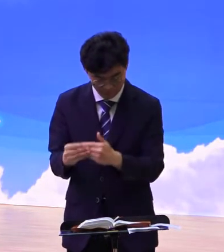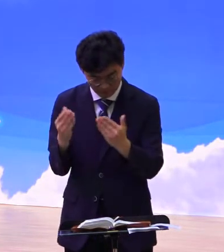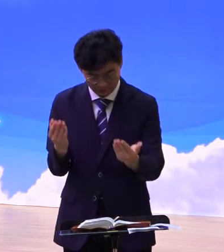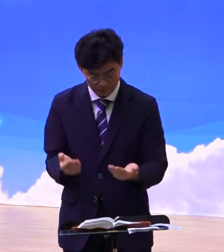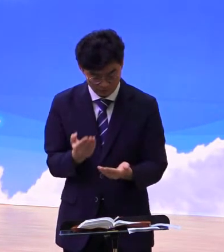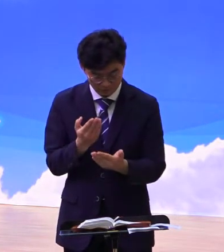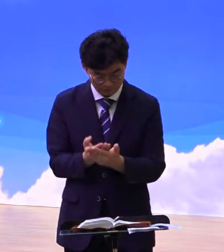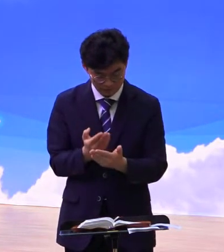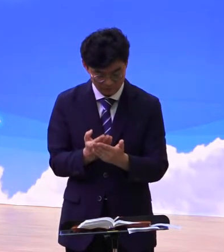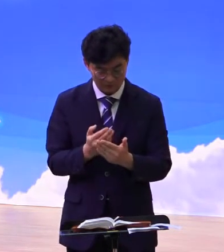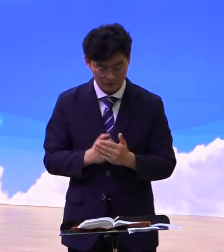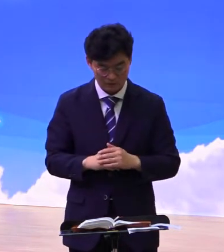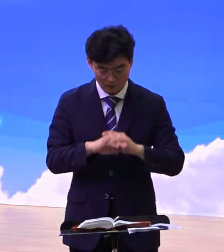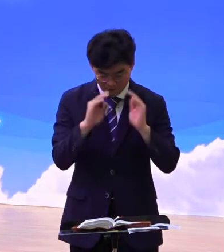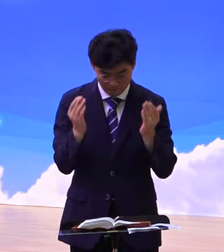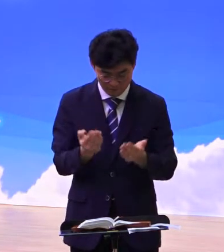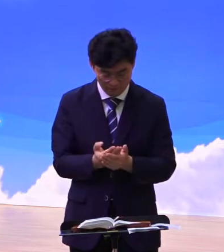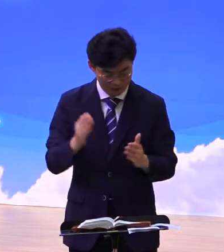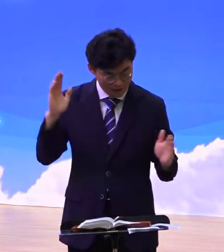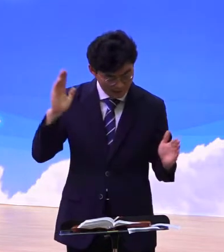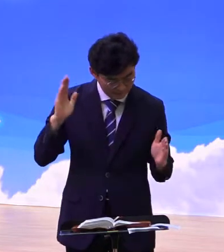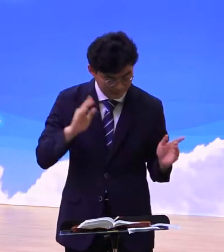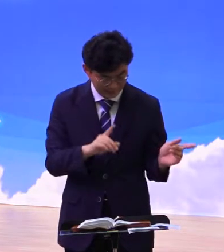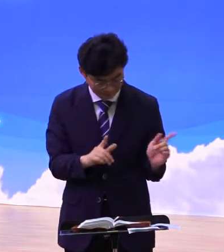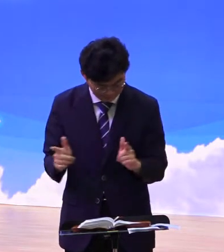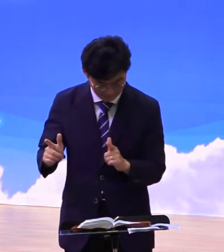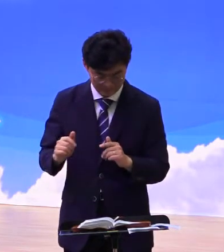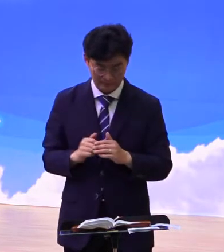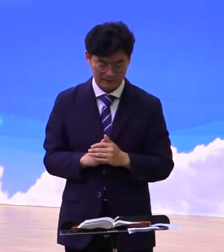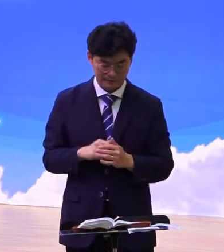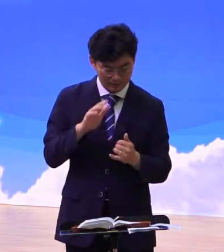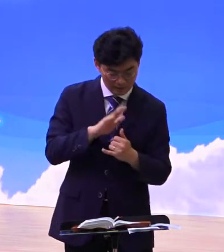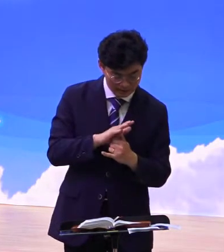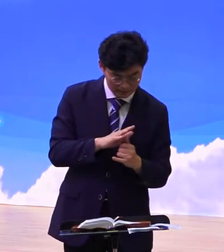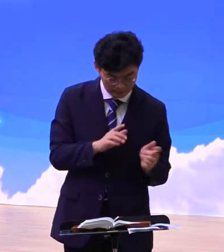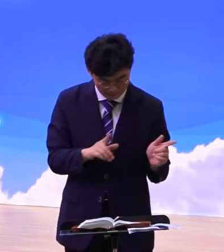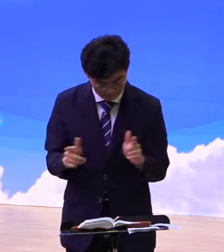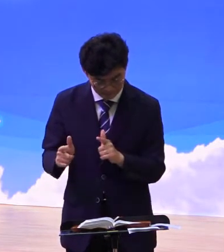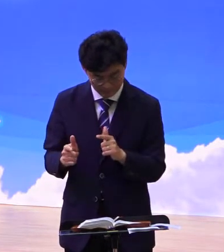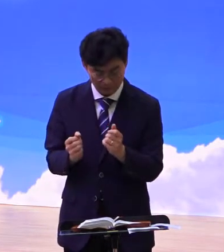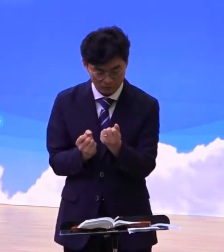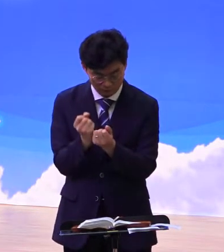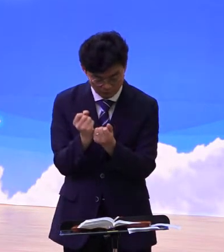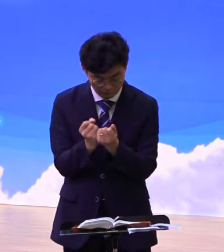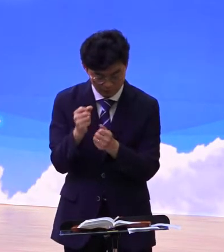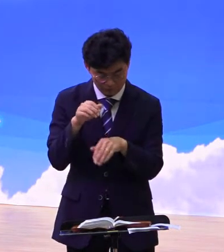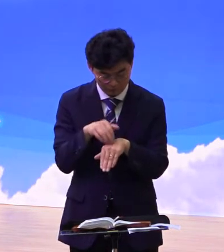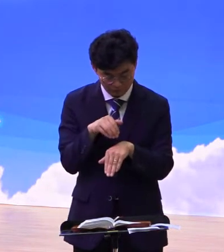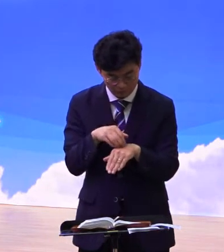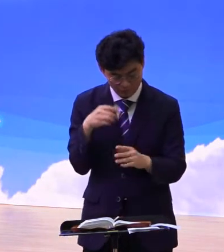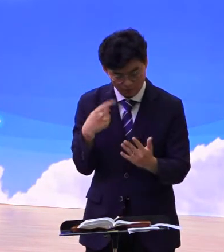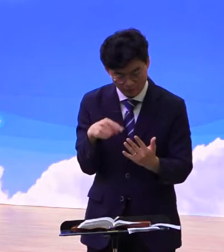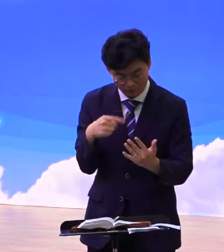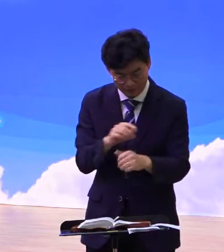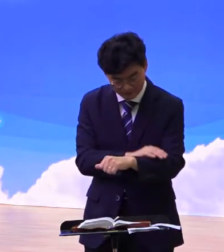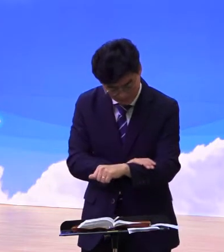주시옵소서. 모든 다음 세대 아이들이 성경학교와 수련회를 통하여서